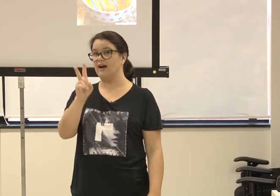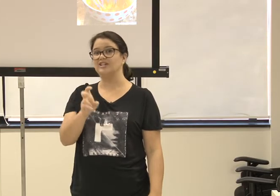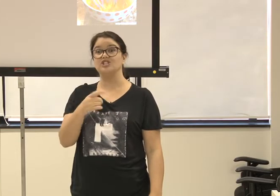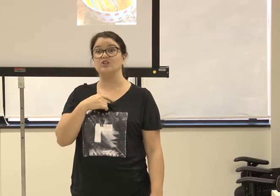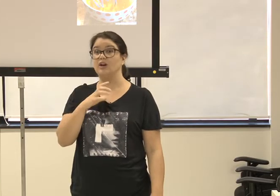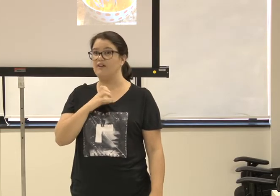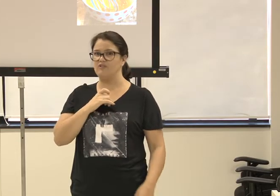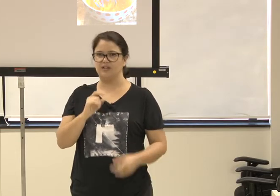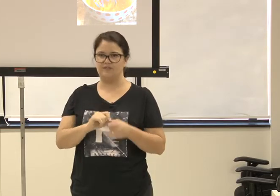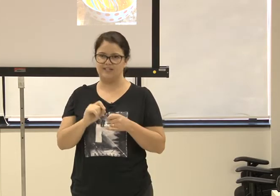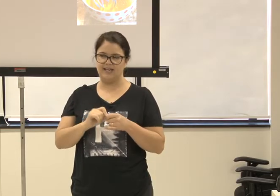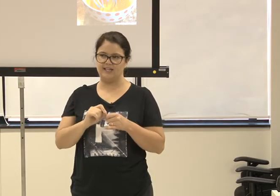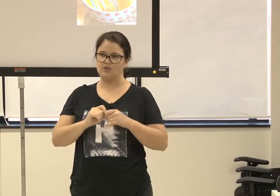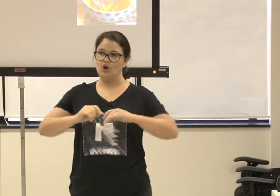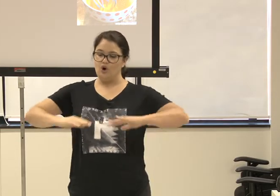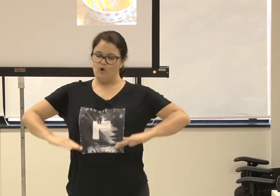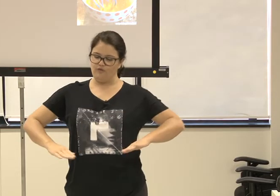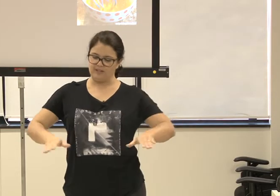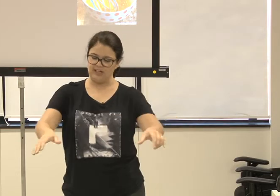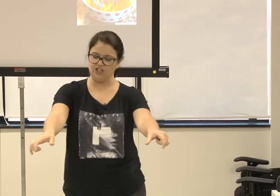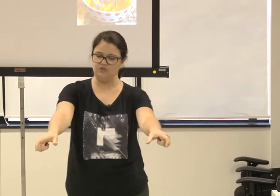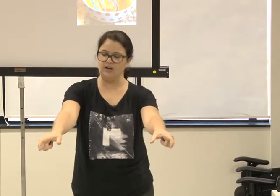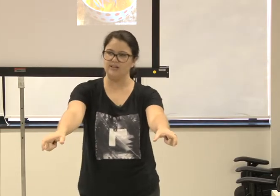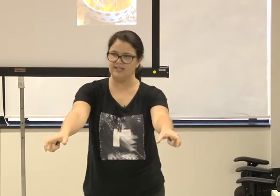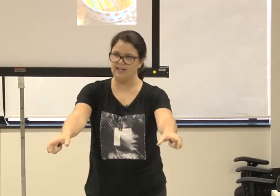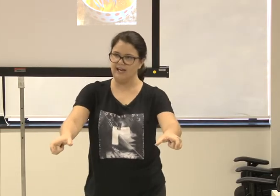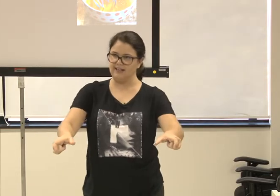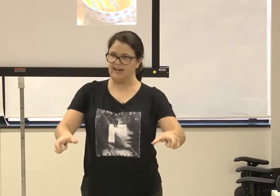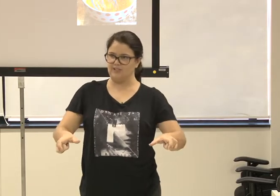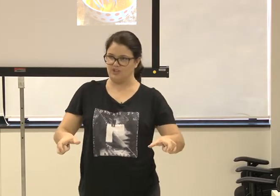gente adorava quando ele fazia isso. O Fusquinha tinha um negocinho aqui atrás, não tinha?